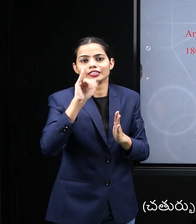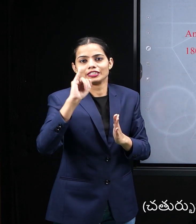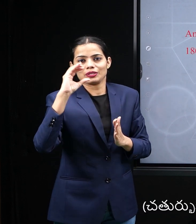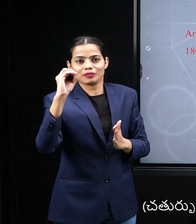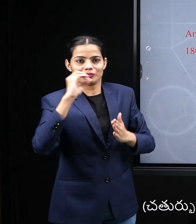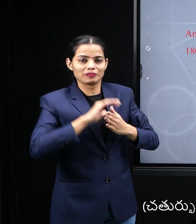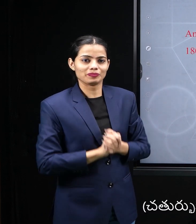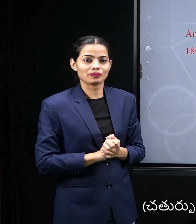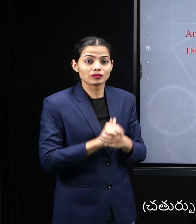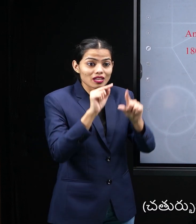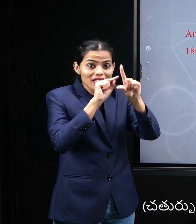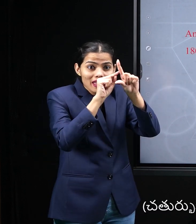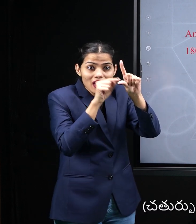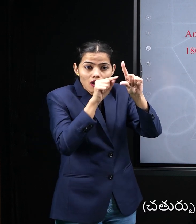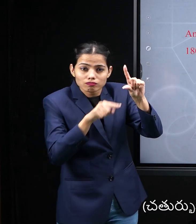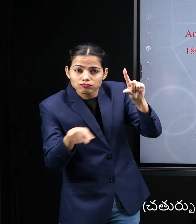చతుర్భుజం యొక్క కోణ మొత్తం